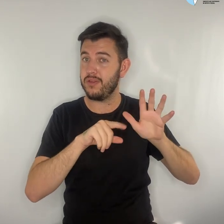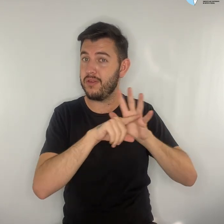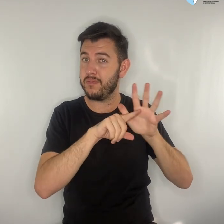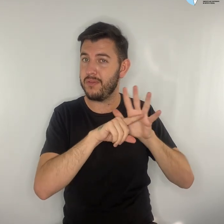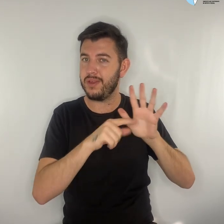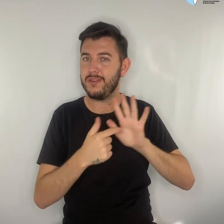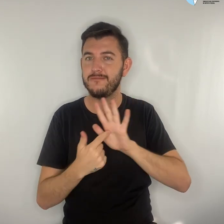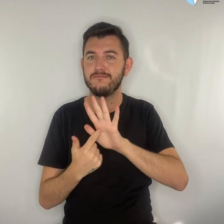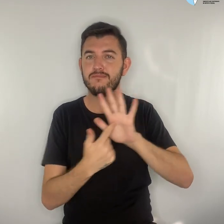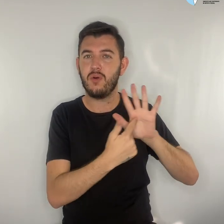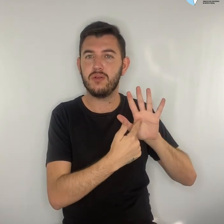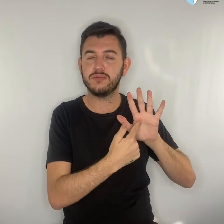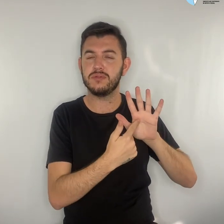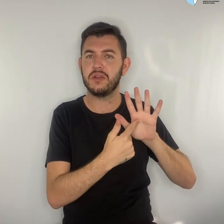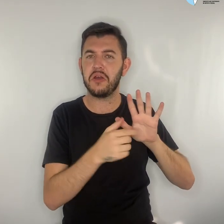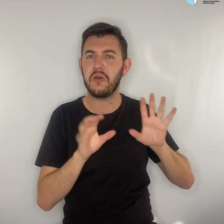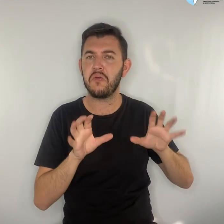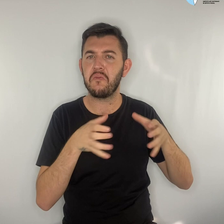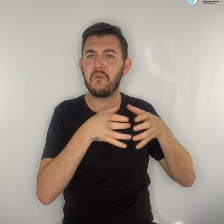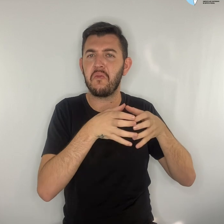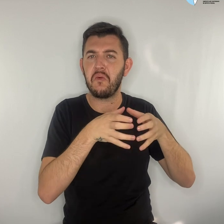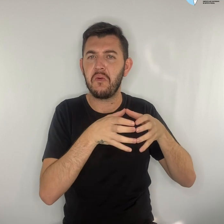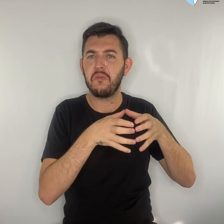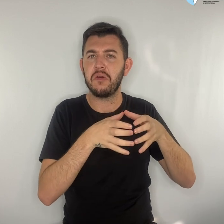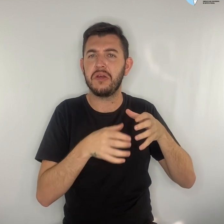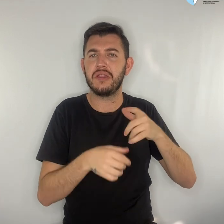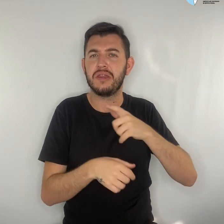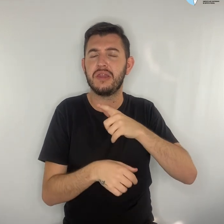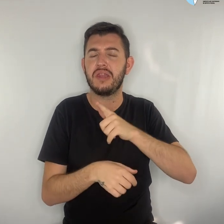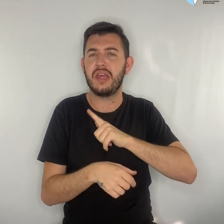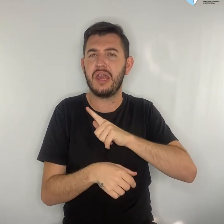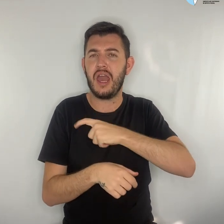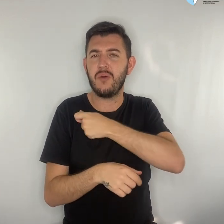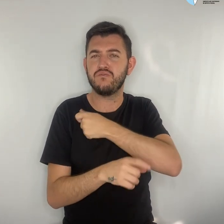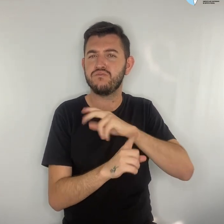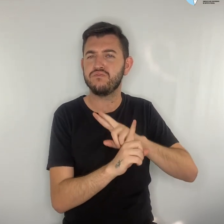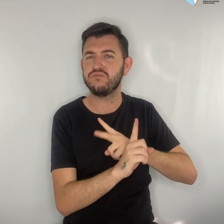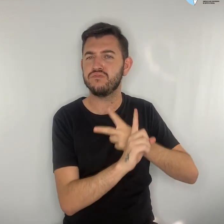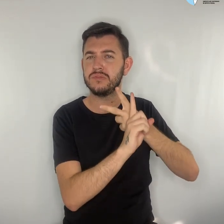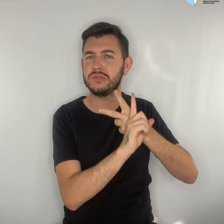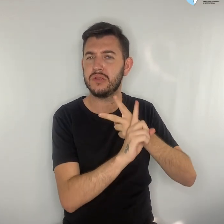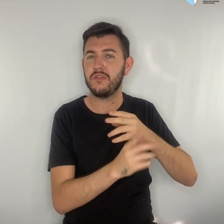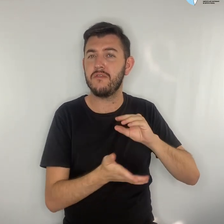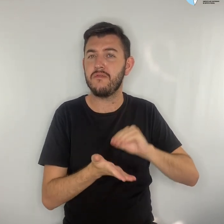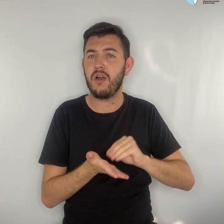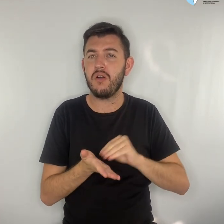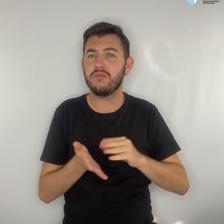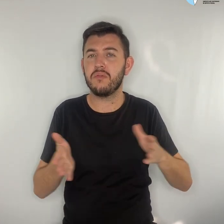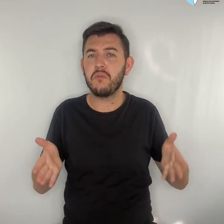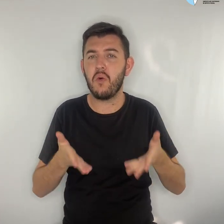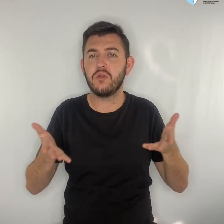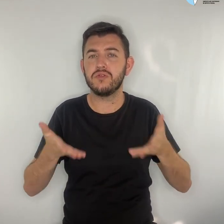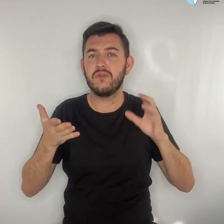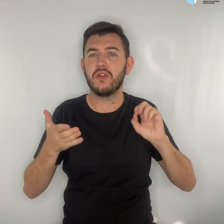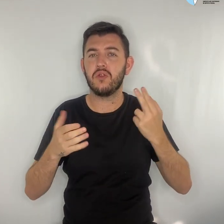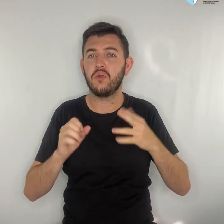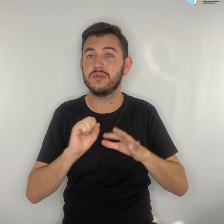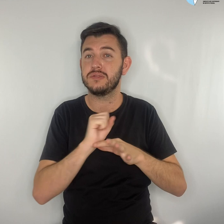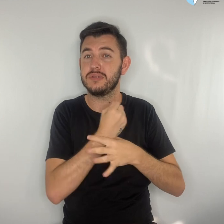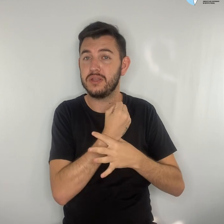Turmas com excesso de alunos, falta de motivação e de segurança e aprovação automática